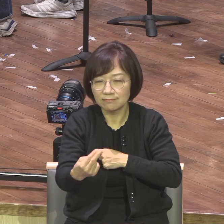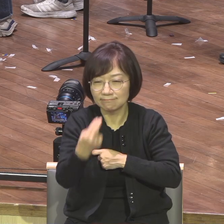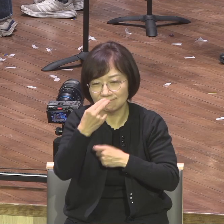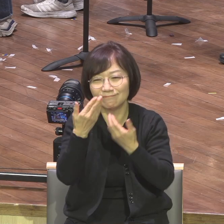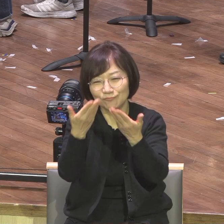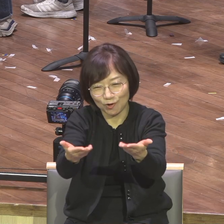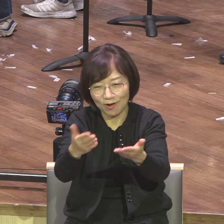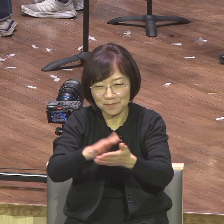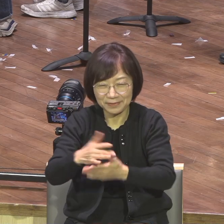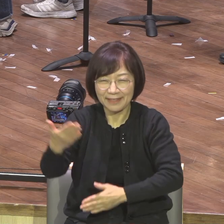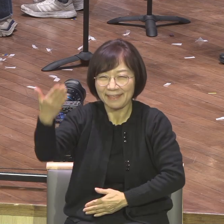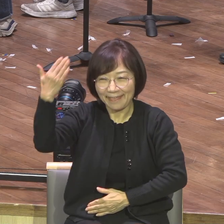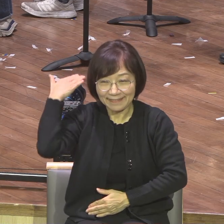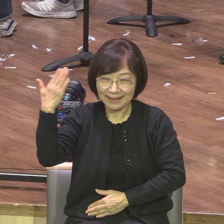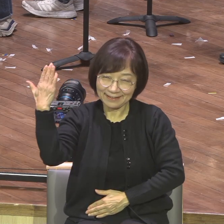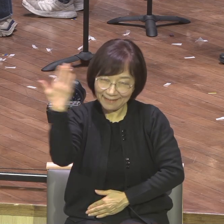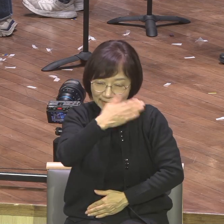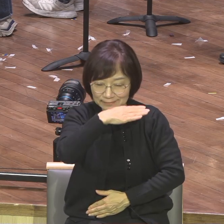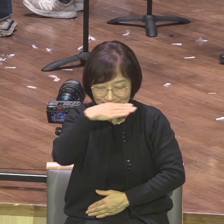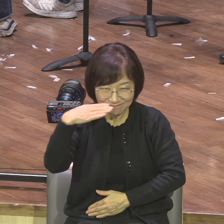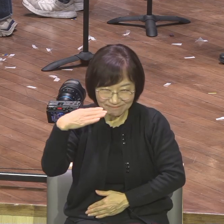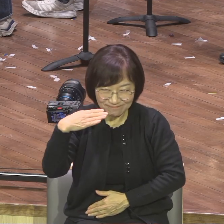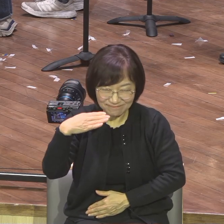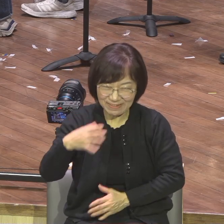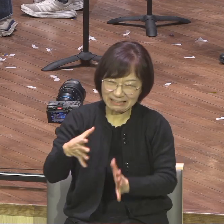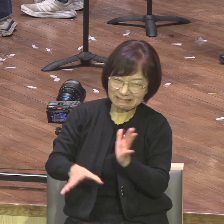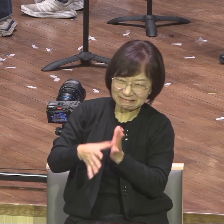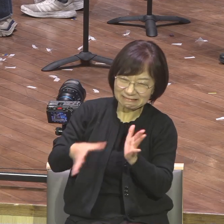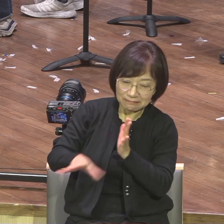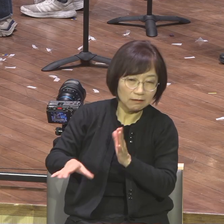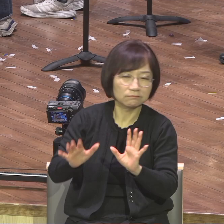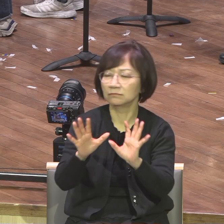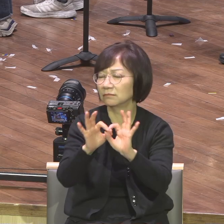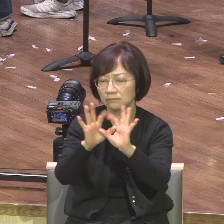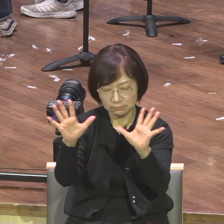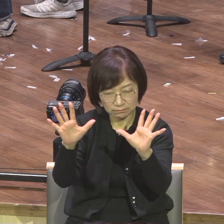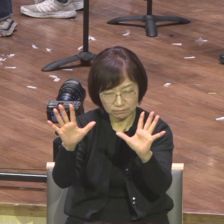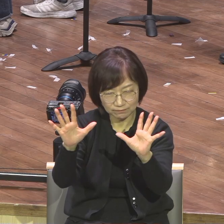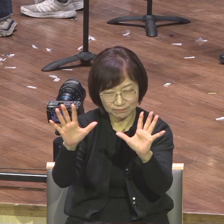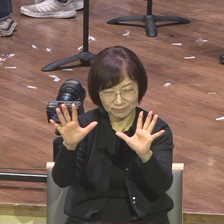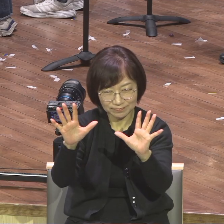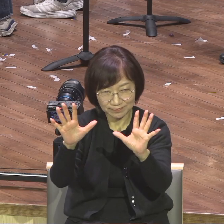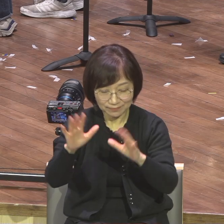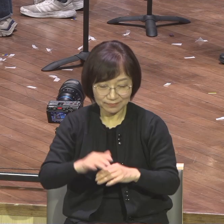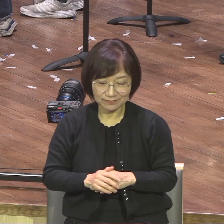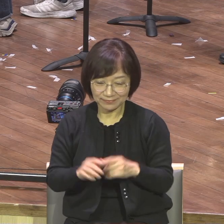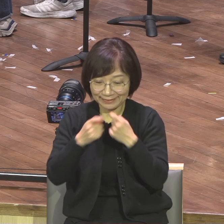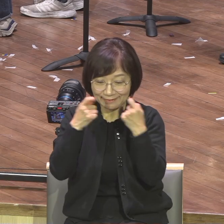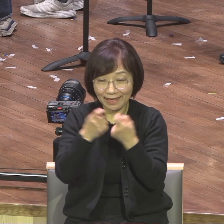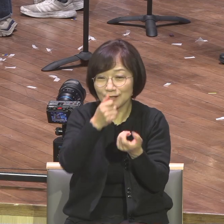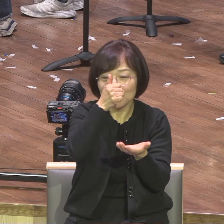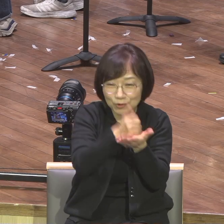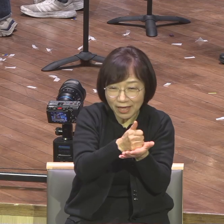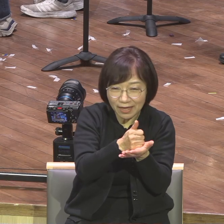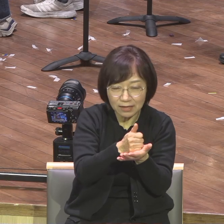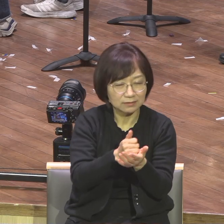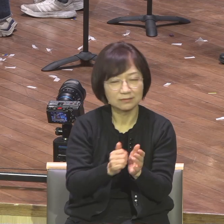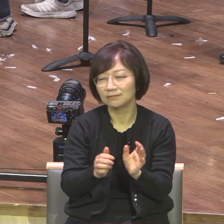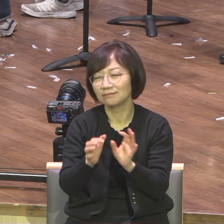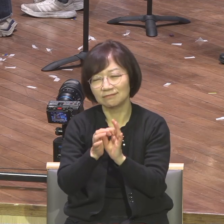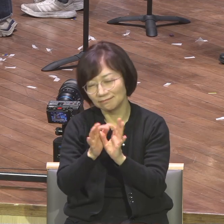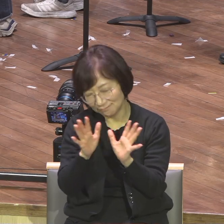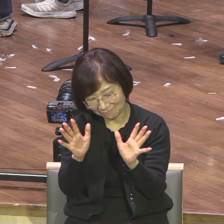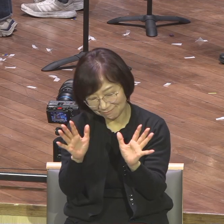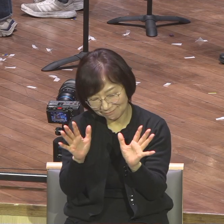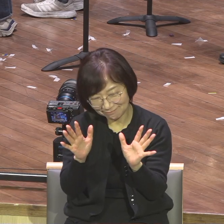어떻게 살았던 지금 어떻게 살던 상관없어요. 육체로 짓는 죄는 막 눈으로 짓고 마음으로 짓고